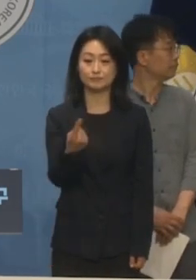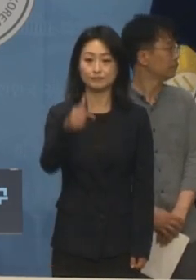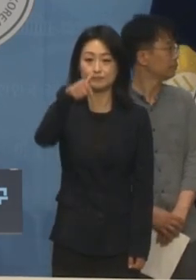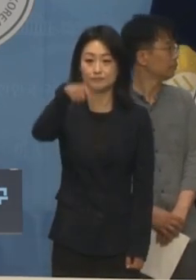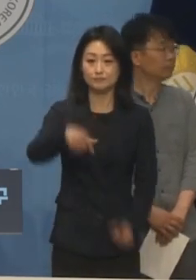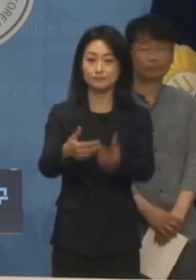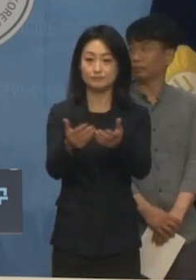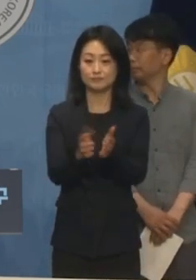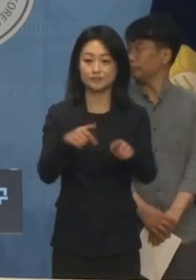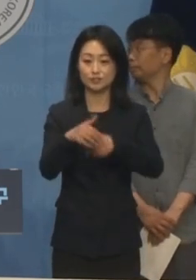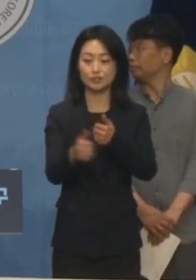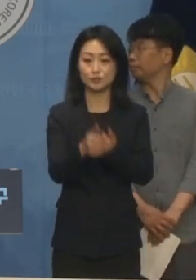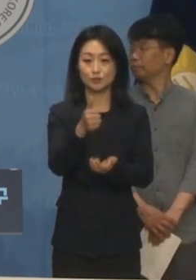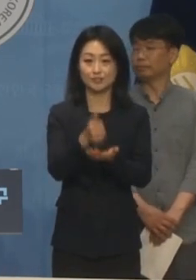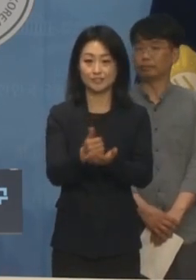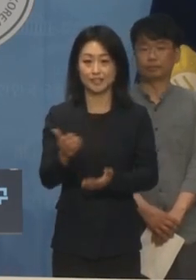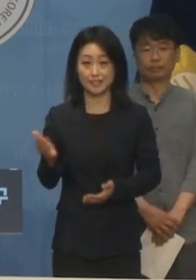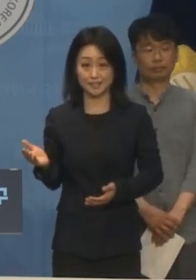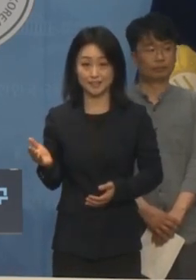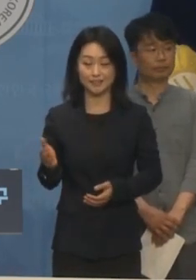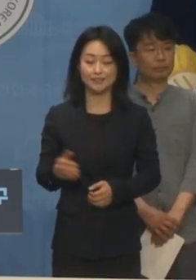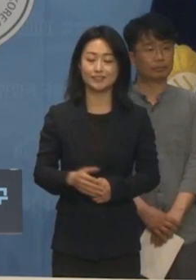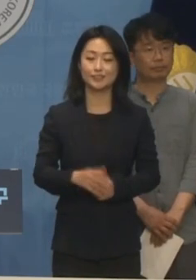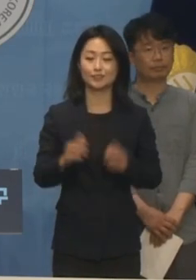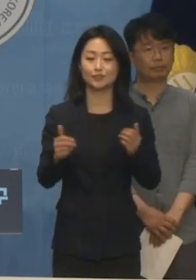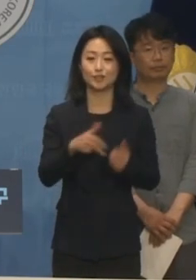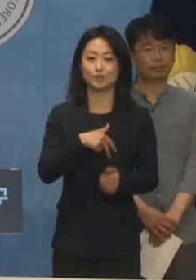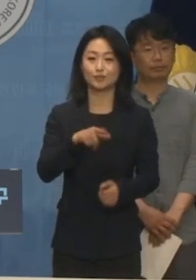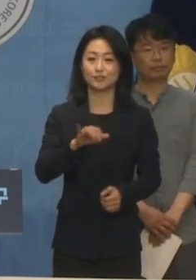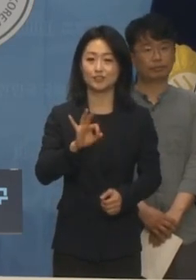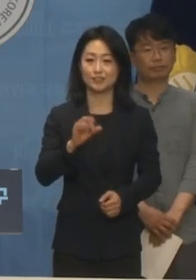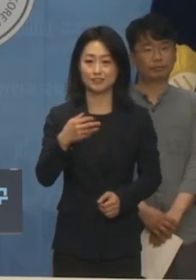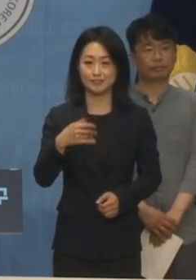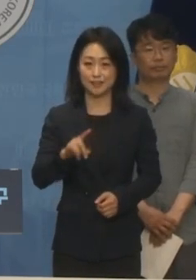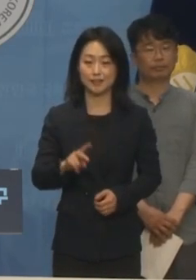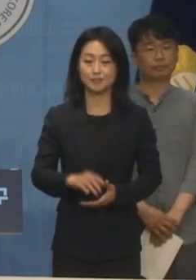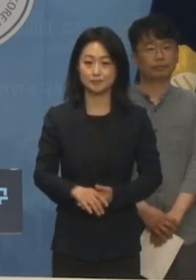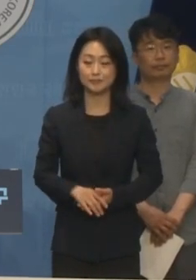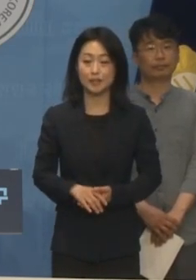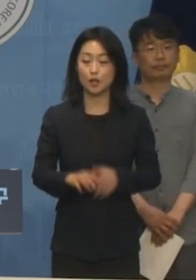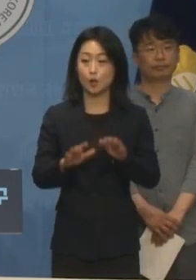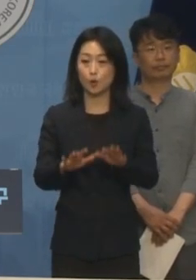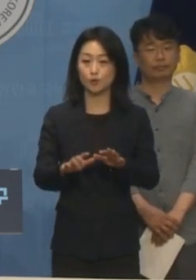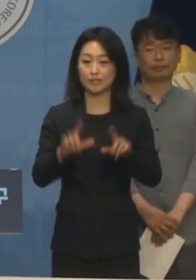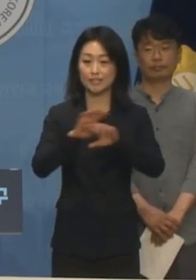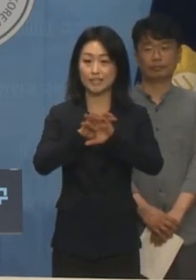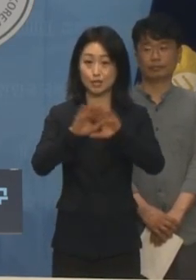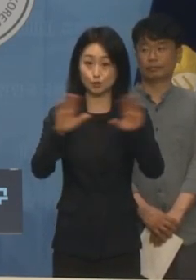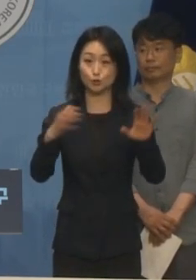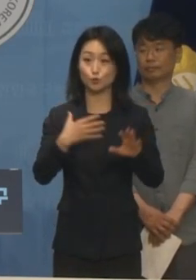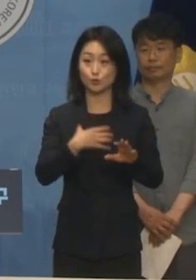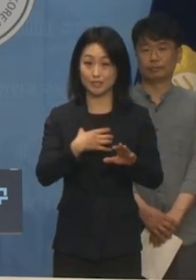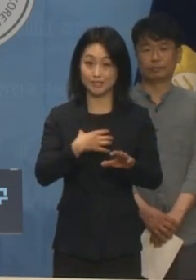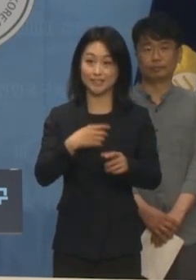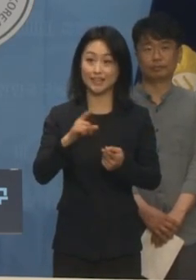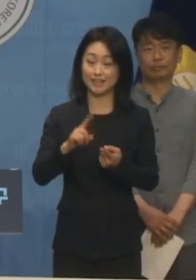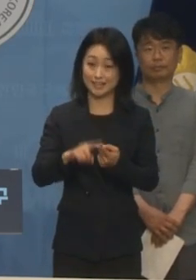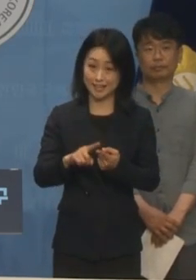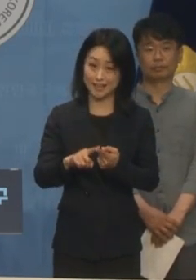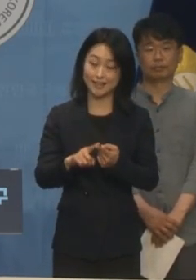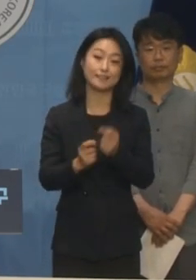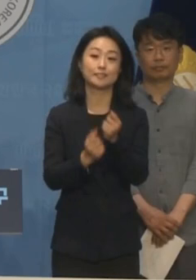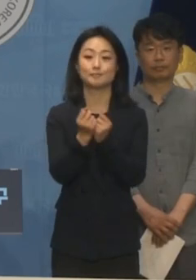조국혁신당 정책위 의장 국회의원 서왕진입니다. 오늘 기후특위 결의안 기자회견 간담회를 시작하도록